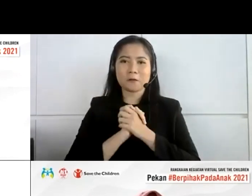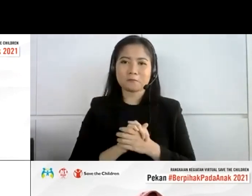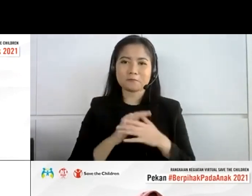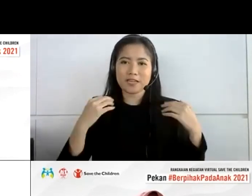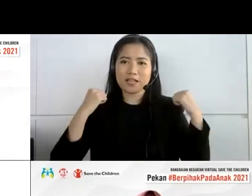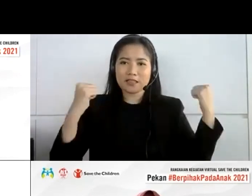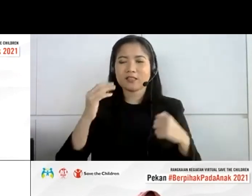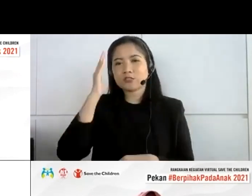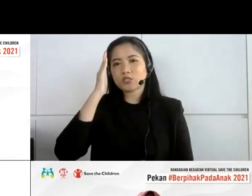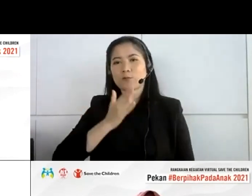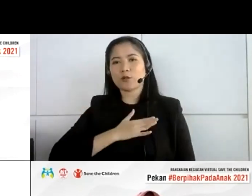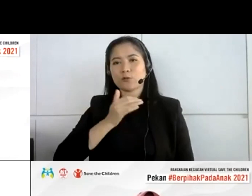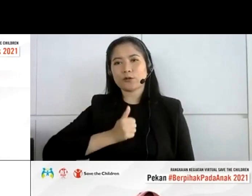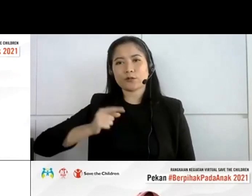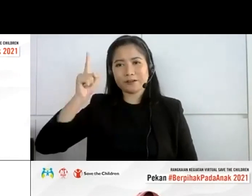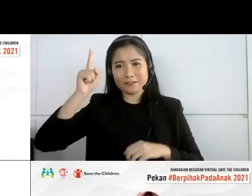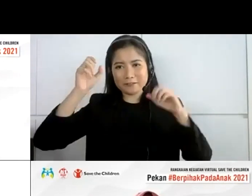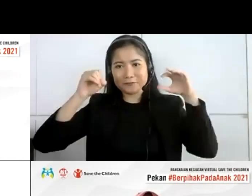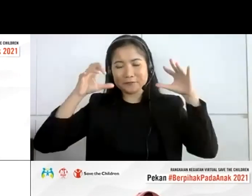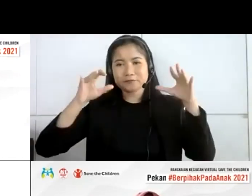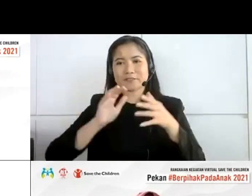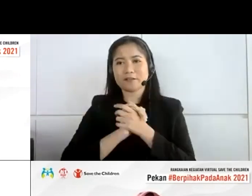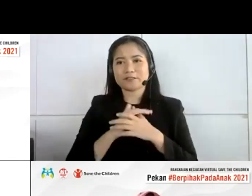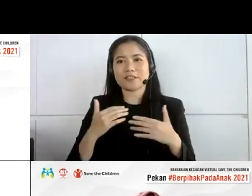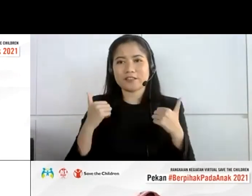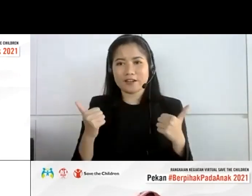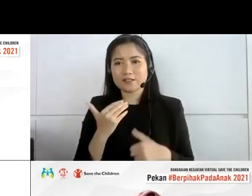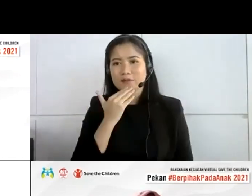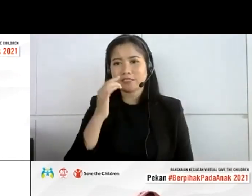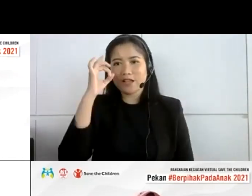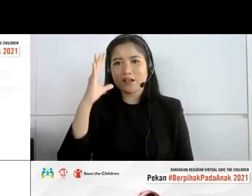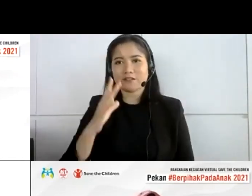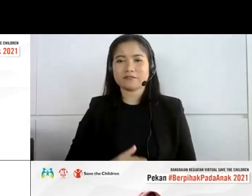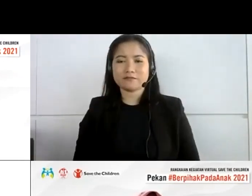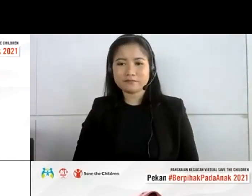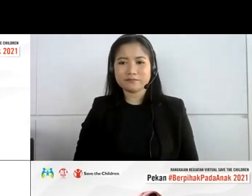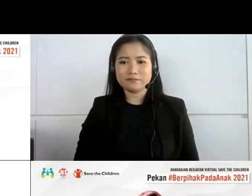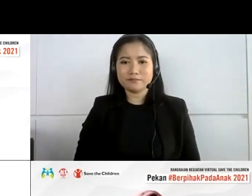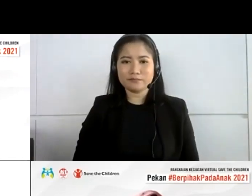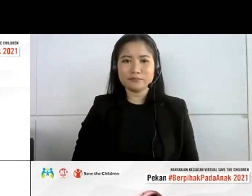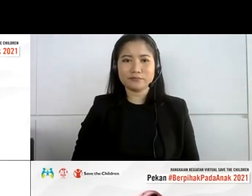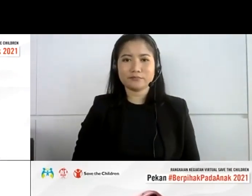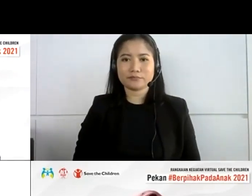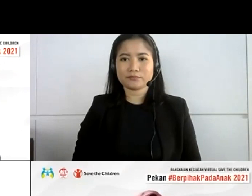Assalamualaikum warahmatullahi wabarakatuh, salam sejahtera semuanya. Selamat siang.